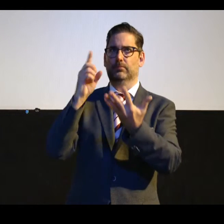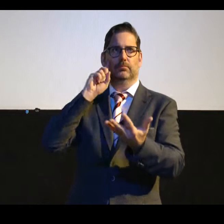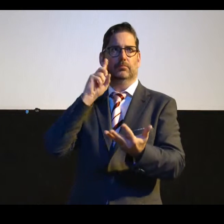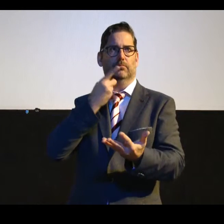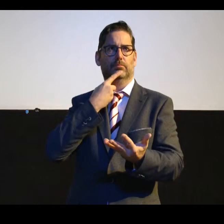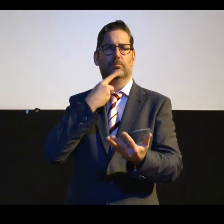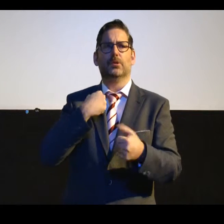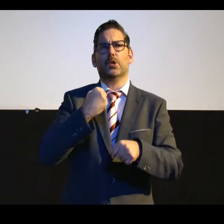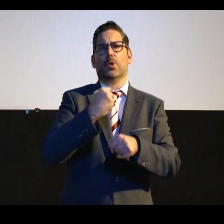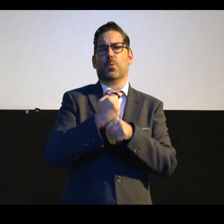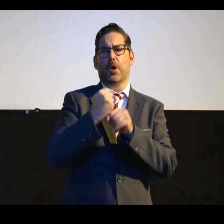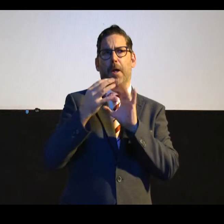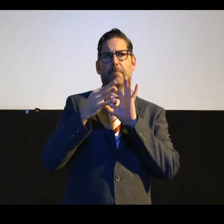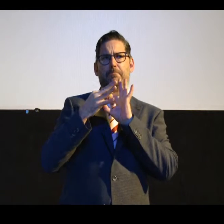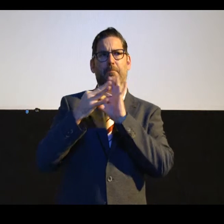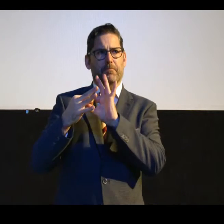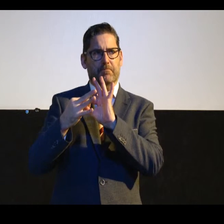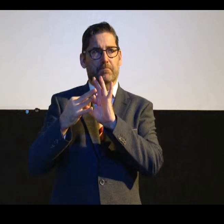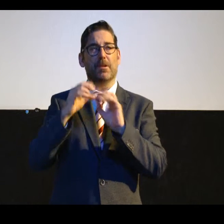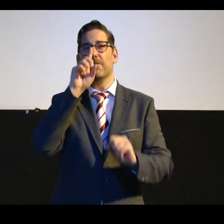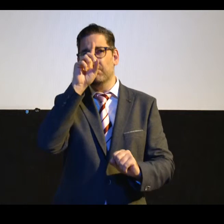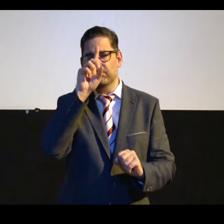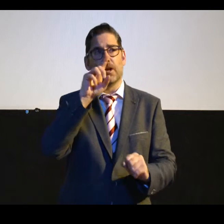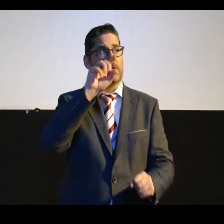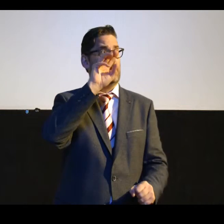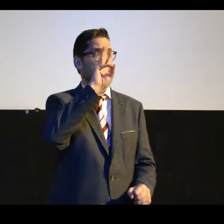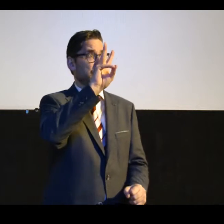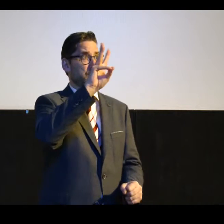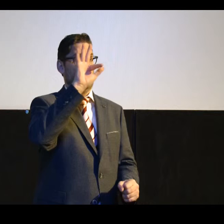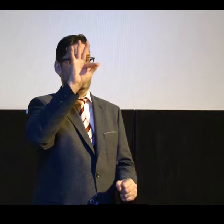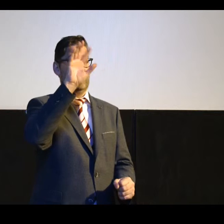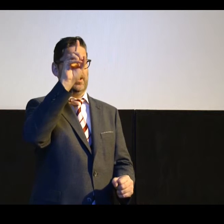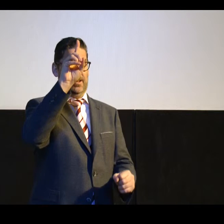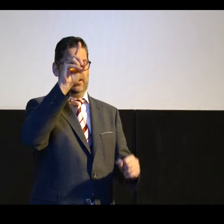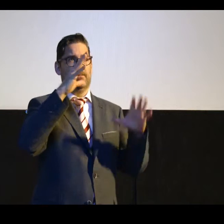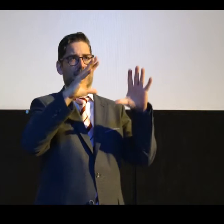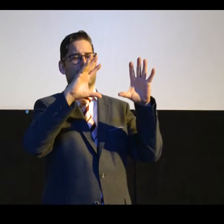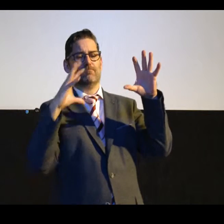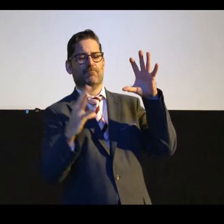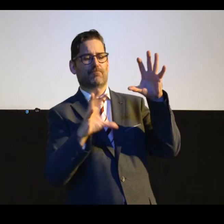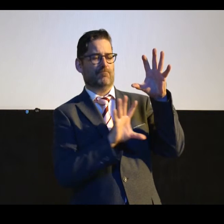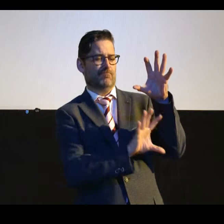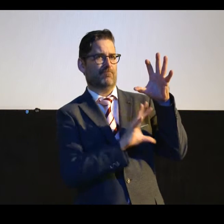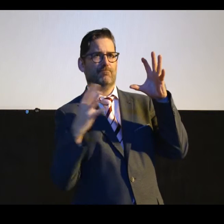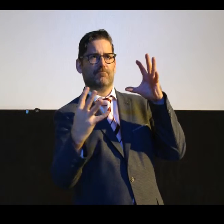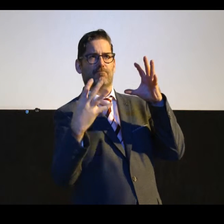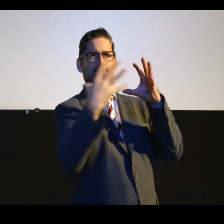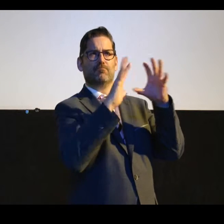La Federación Mundial de Sordos, trabajamos con ellos también de manera aunada.